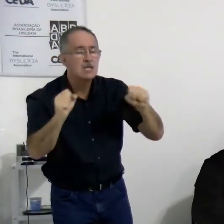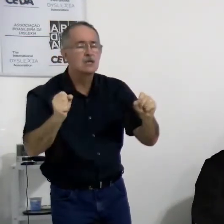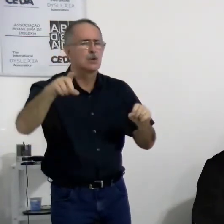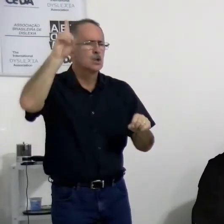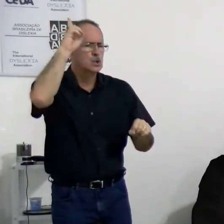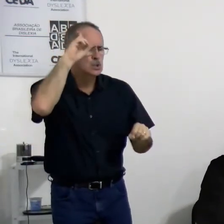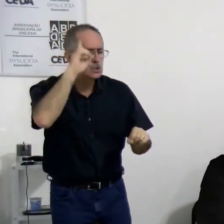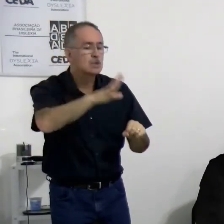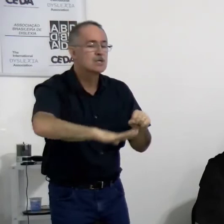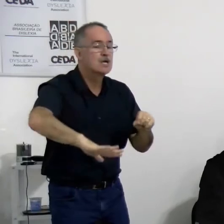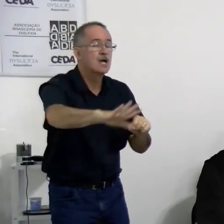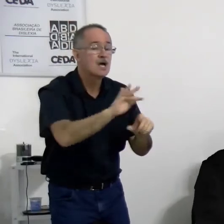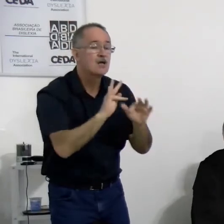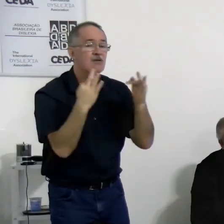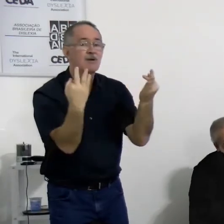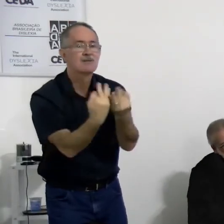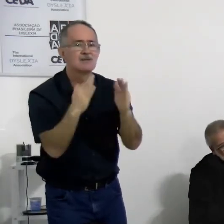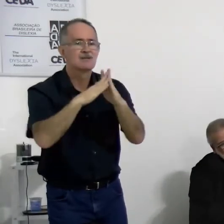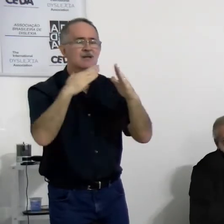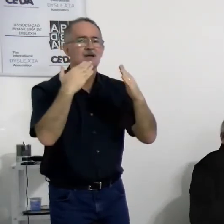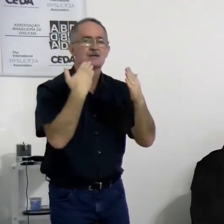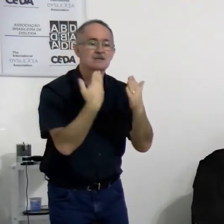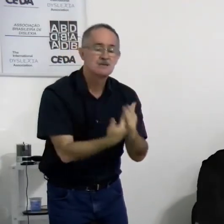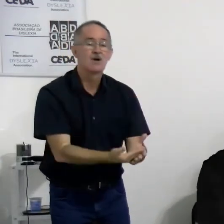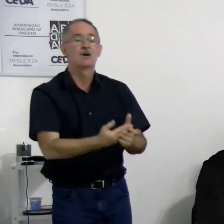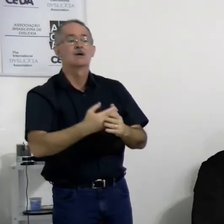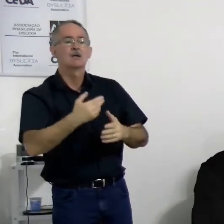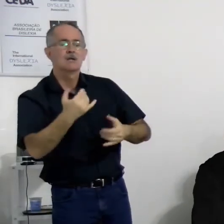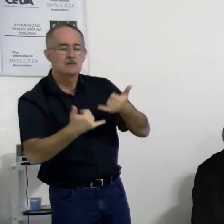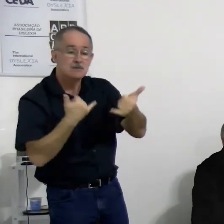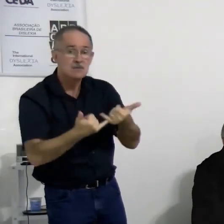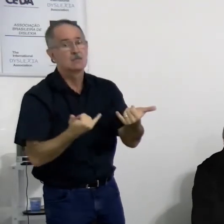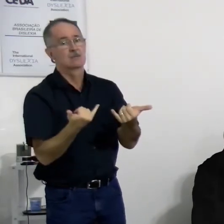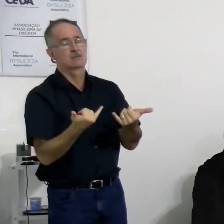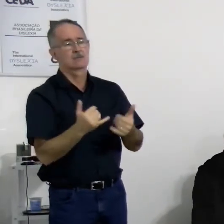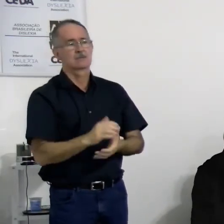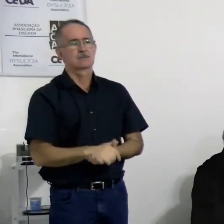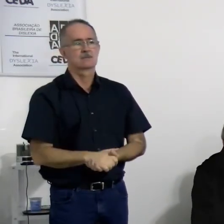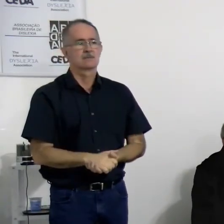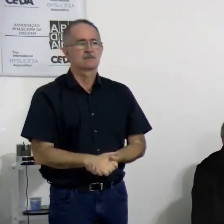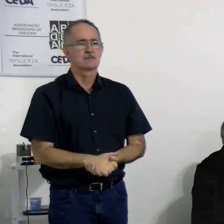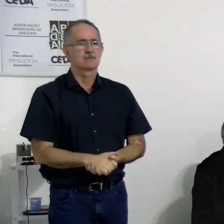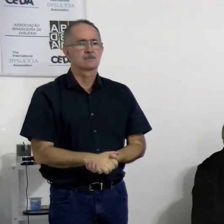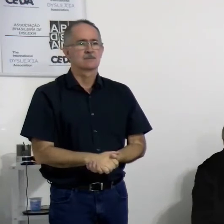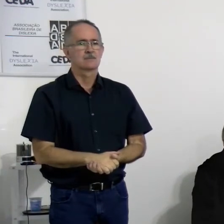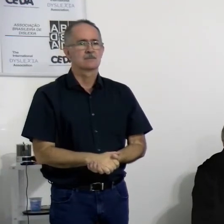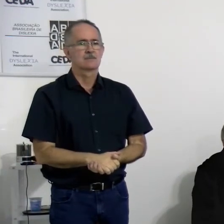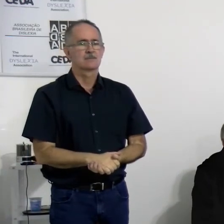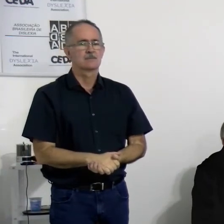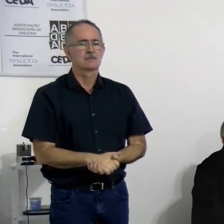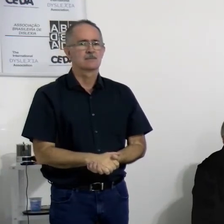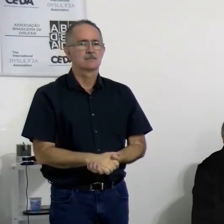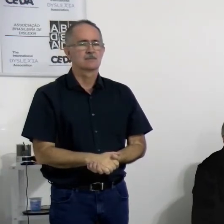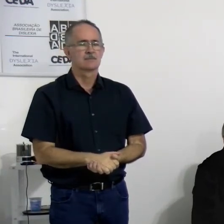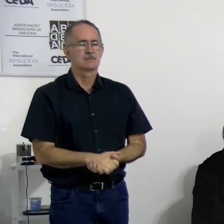dia da casa, da escola, do jardim, do brinquedo. So, the research